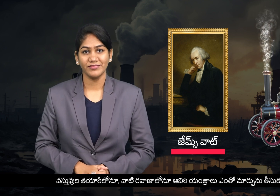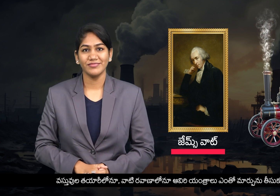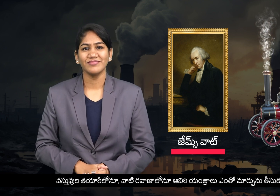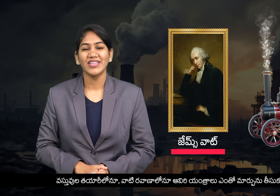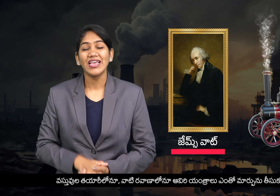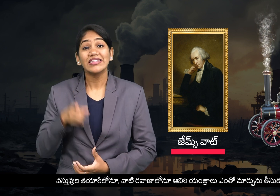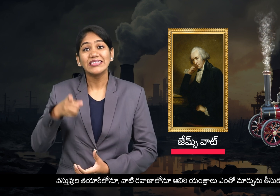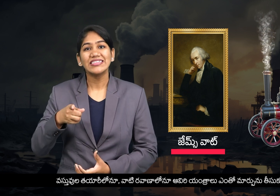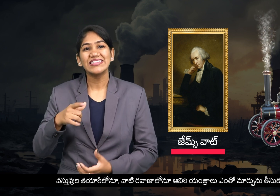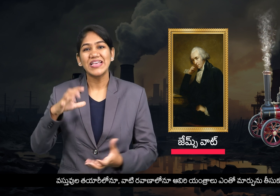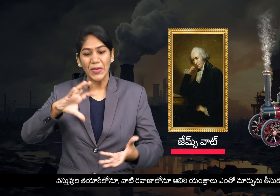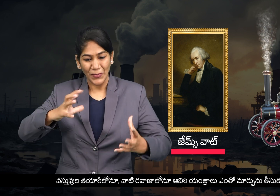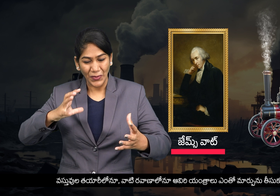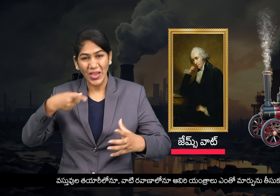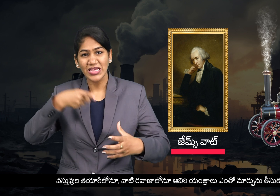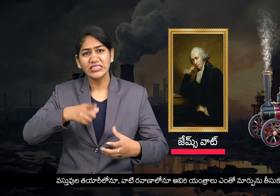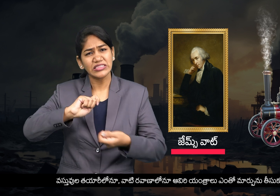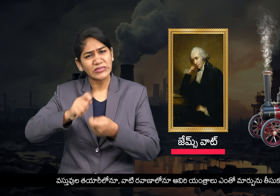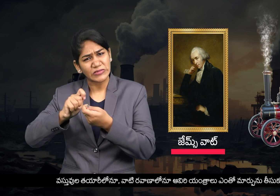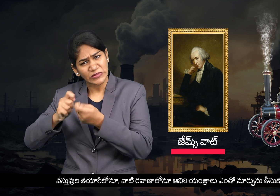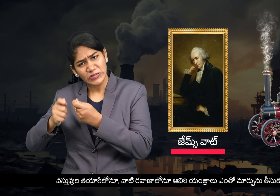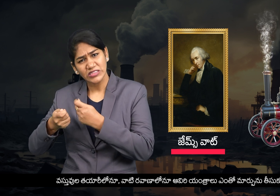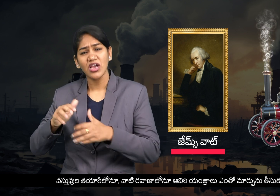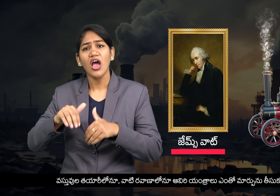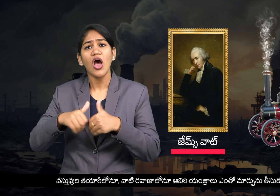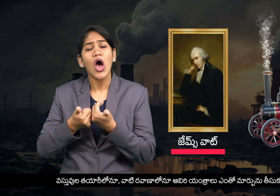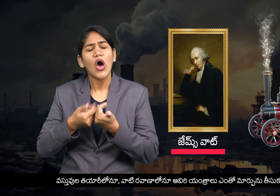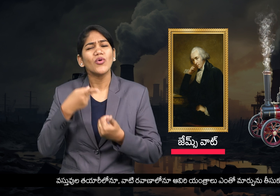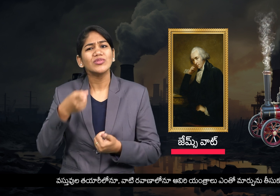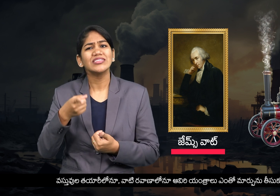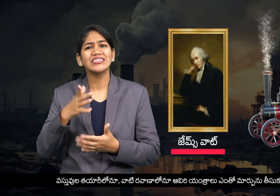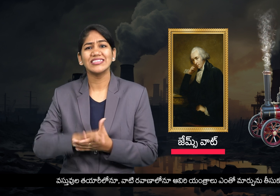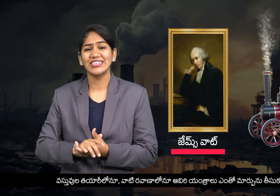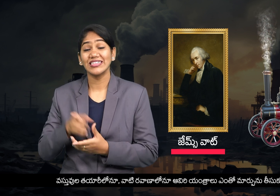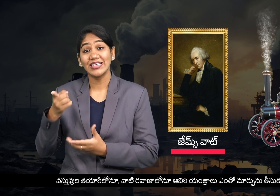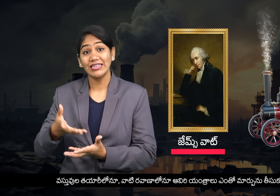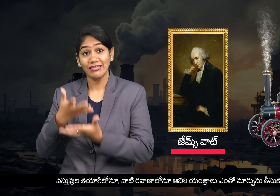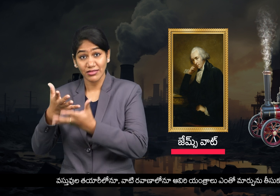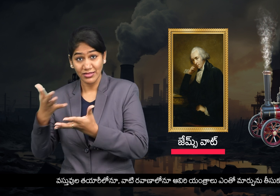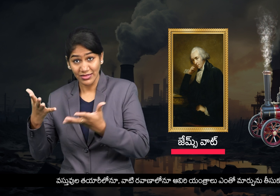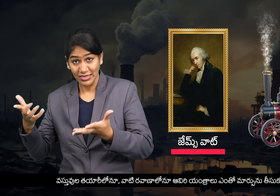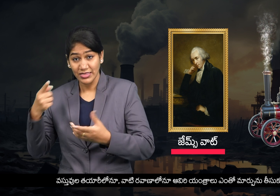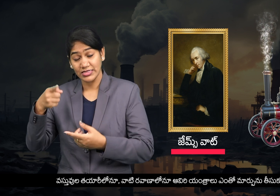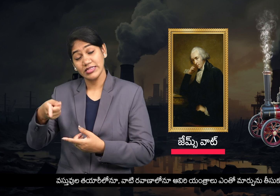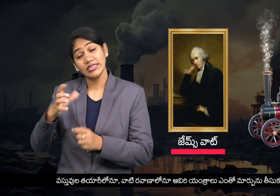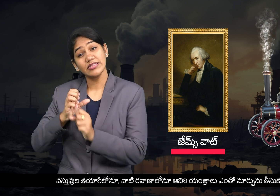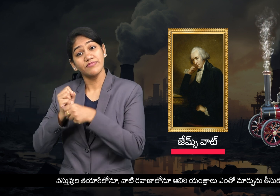వస్తువుల తయారీలోనూ వాటి రవాణాలోనూ ఆవిరి యంత్రాలు ఎంతో మార్పును తీసుకొచ్చాయి.